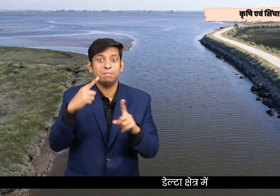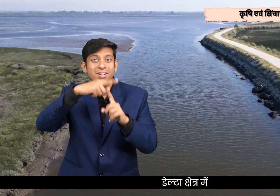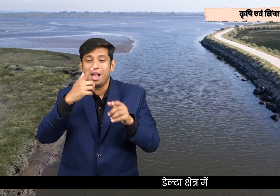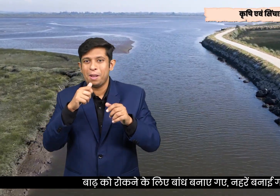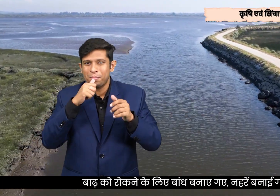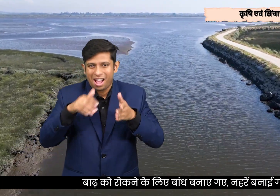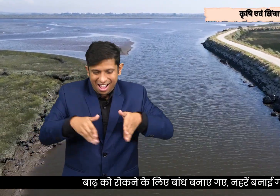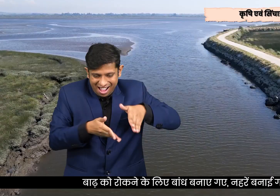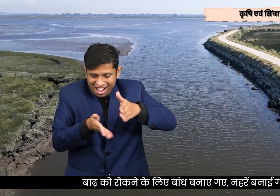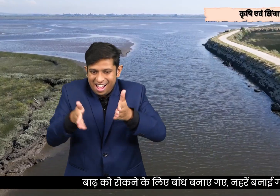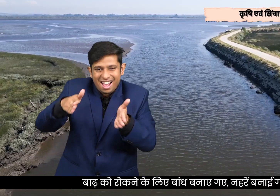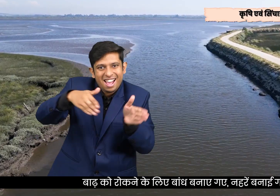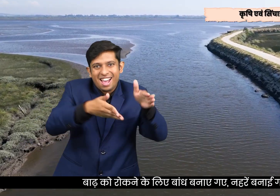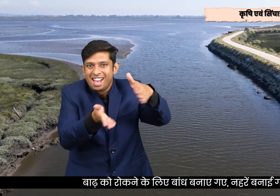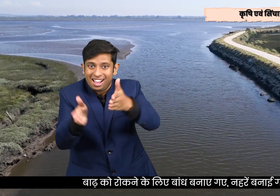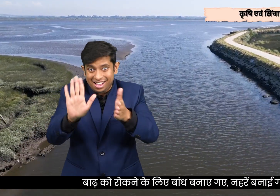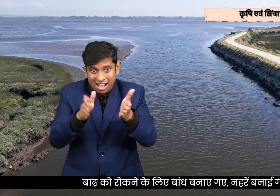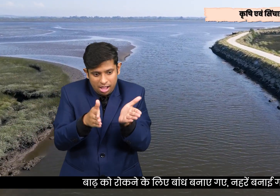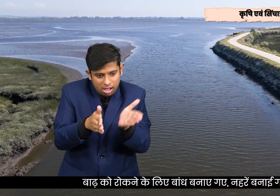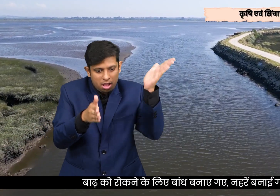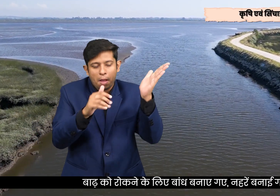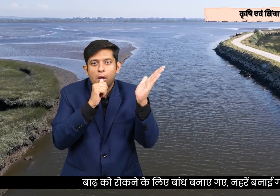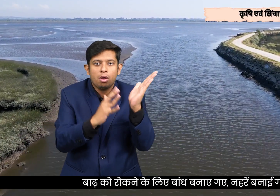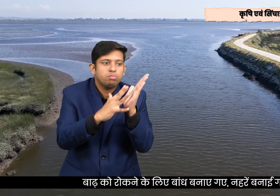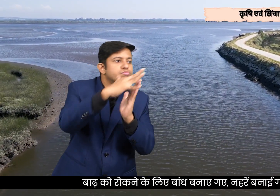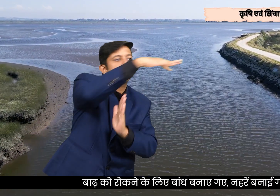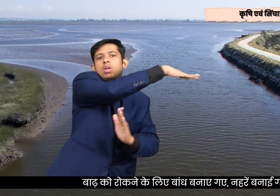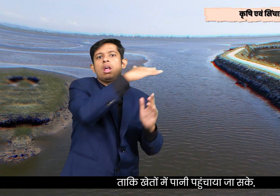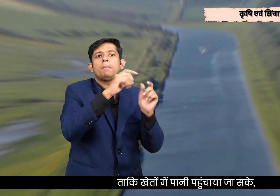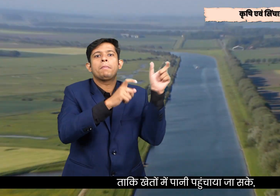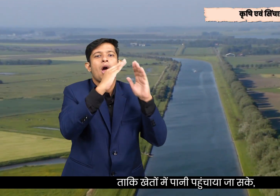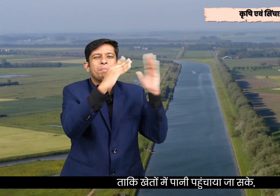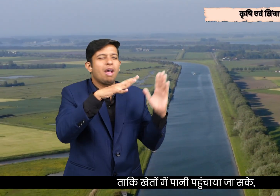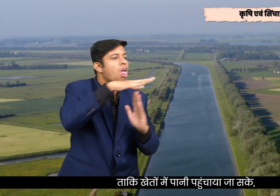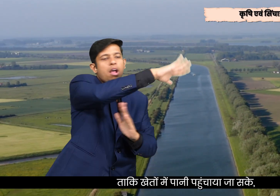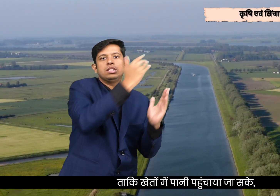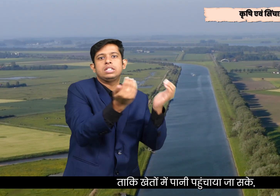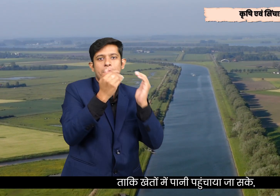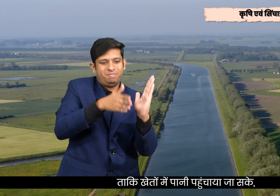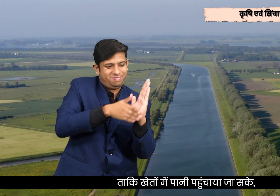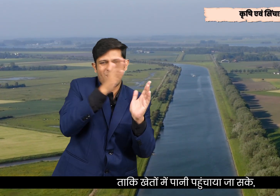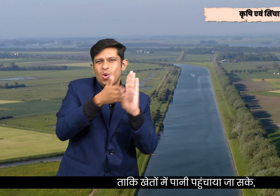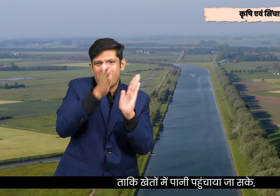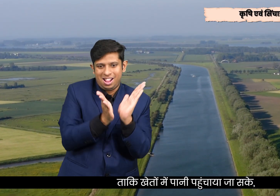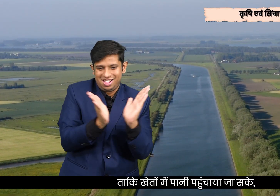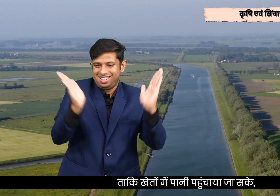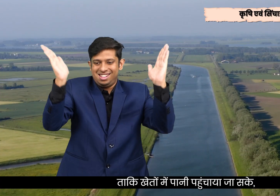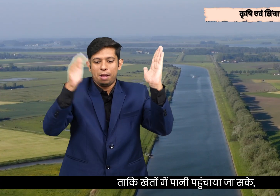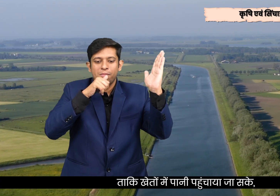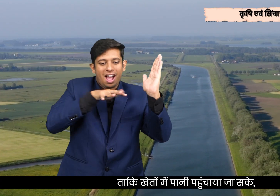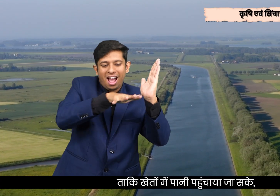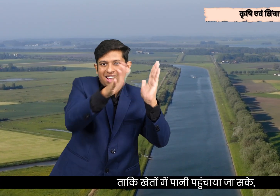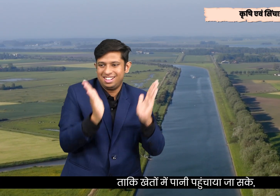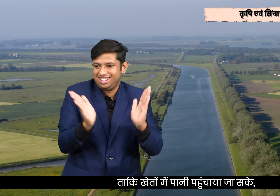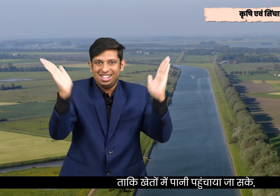डेल्टा क्षेत्र में बाढ़ को रोकने के लिए बांध बनाए गए, नहरें बनाई गईं ताकि खेतों में